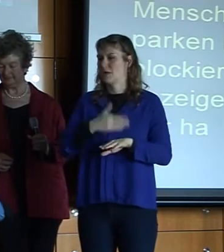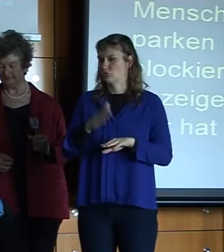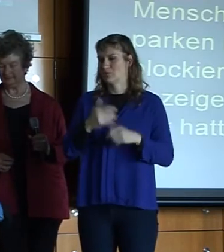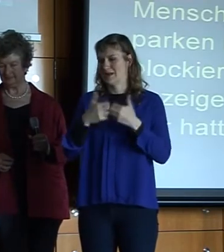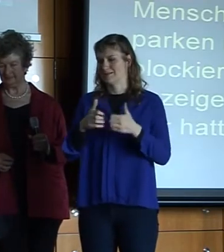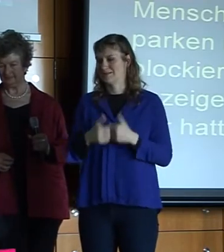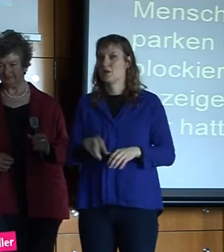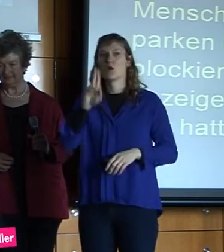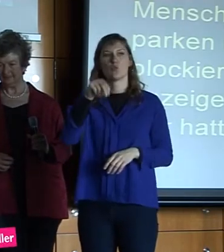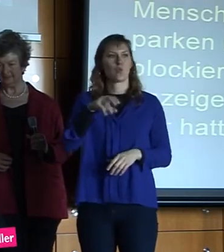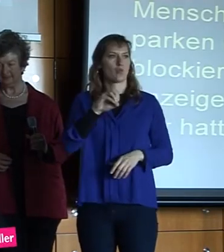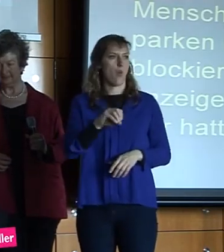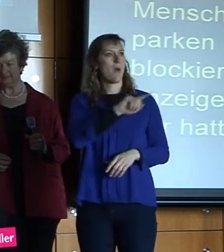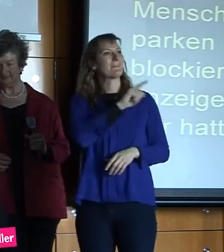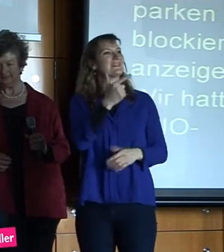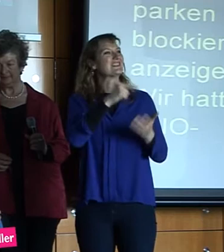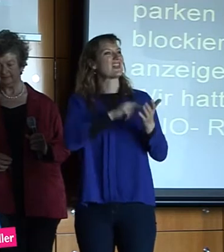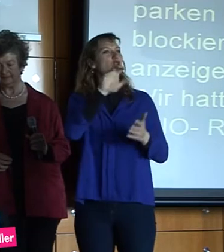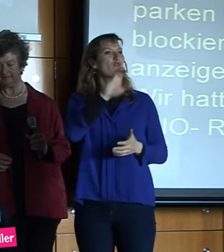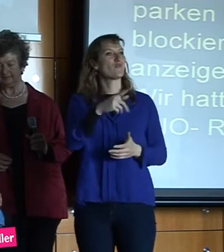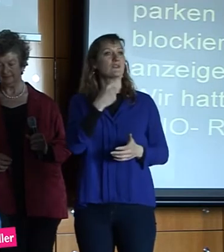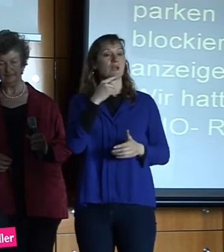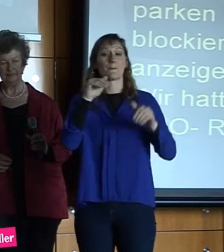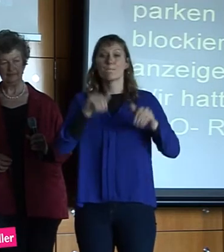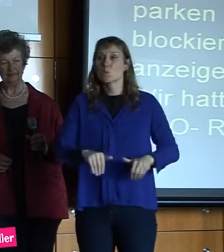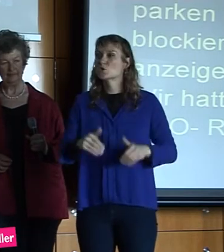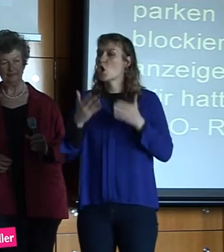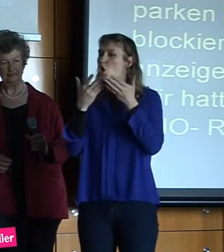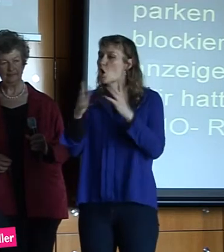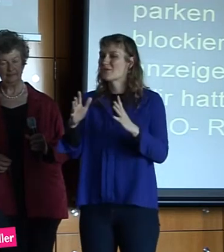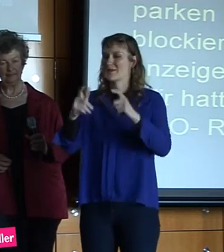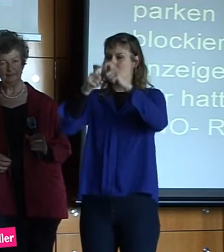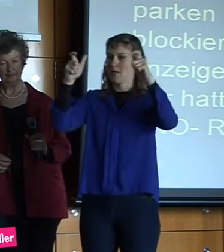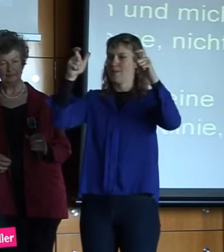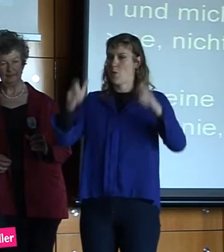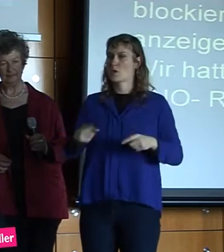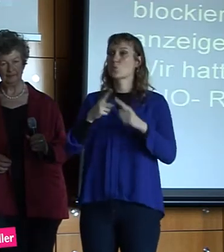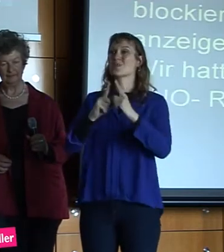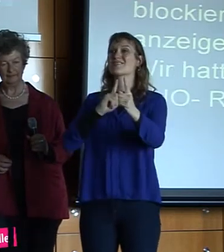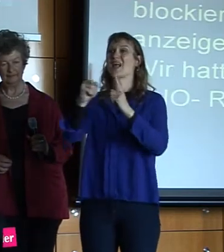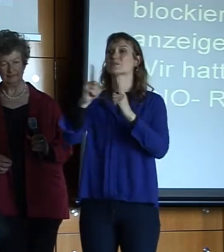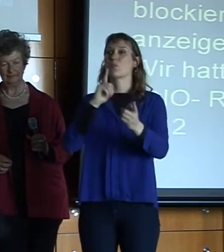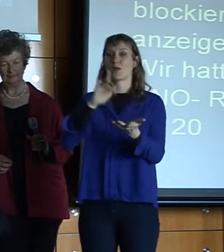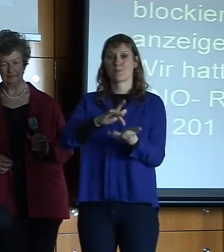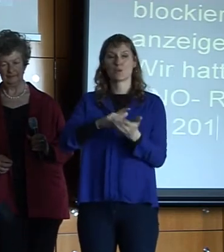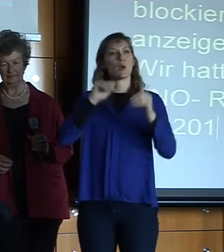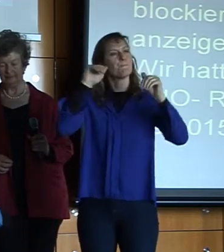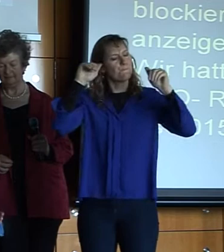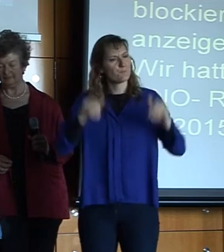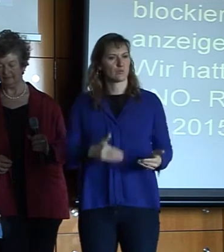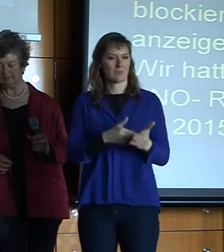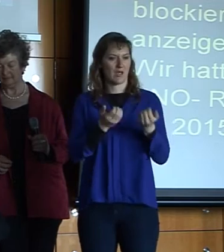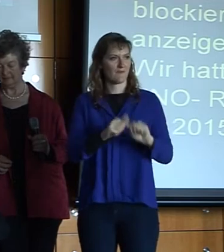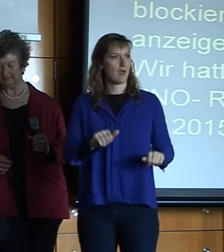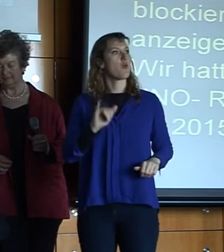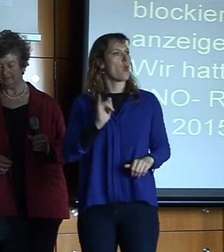Richtlinie, dass bis 2015 öffentliche Gebäude und Transportmittel barrierefrei zu sein haben. Das wurde auch